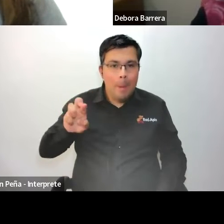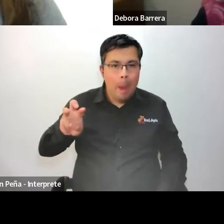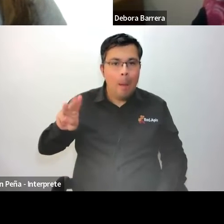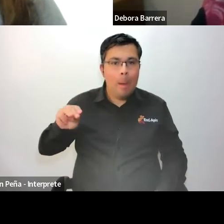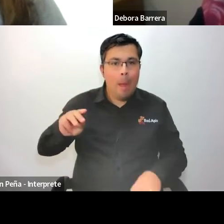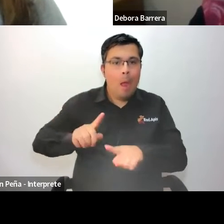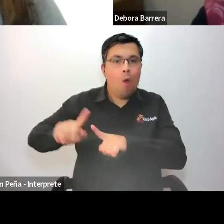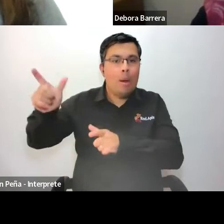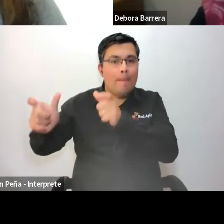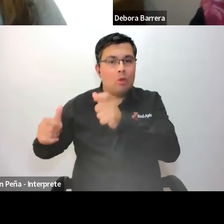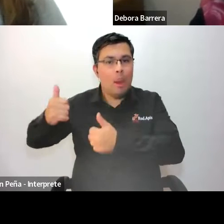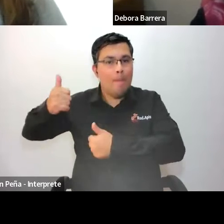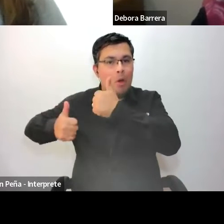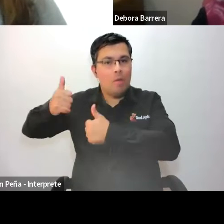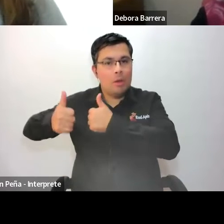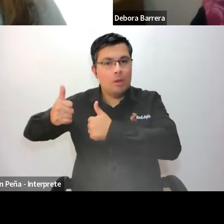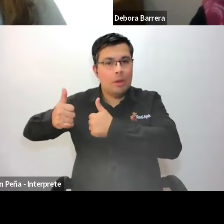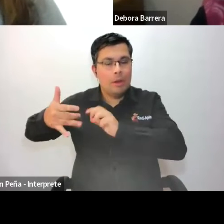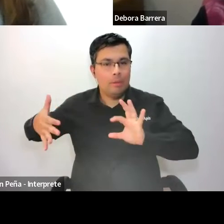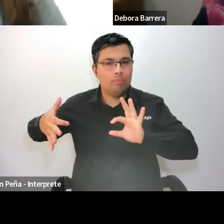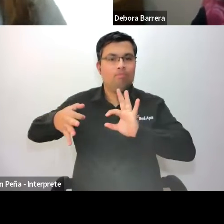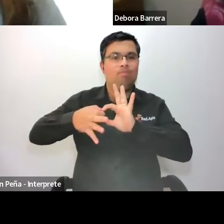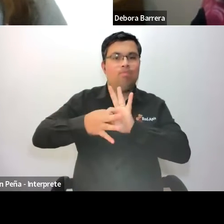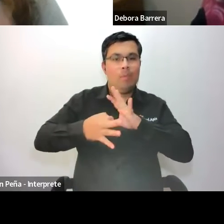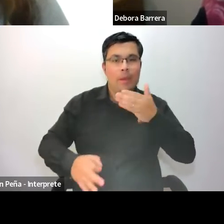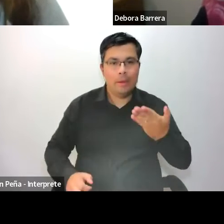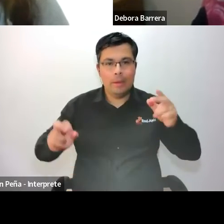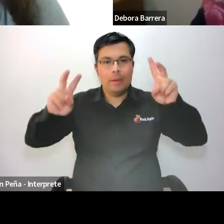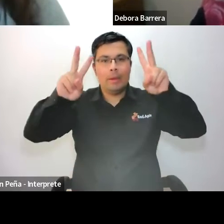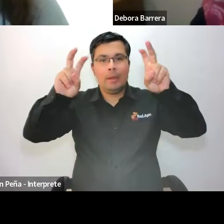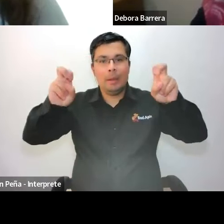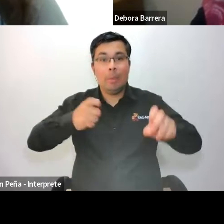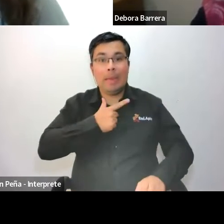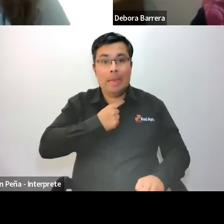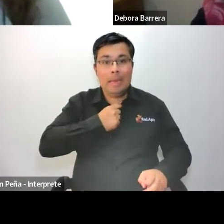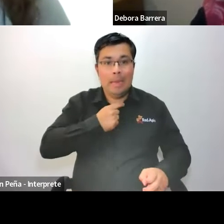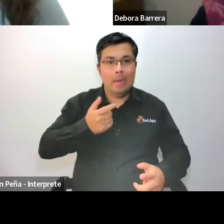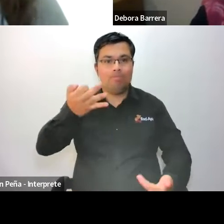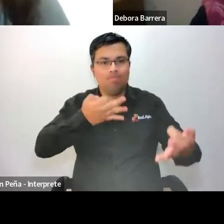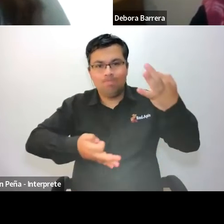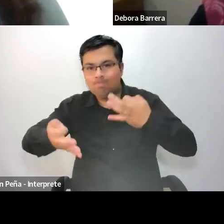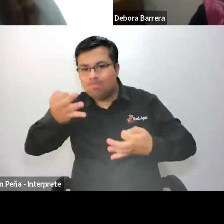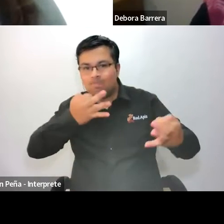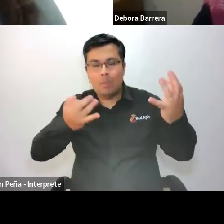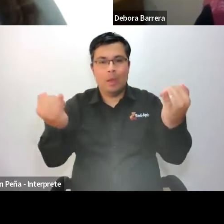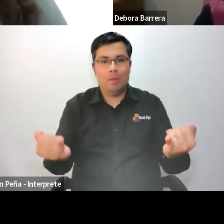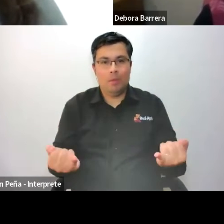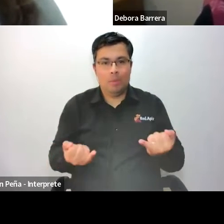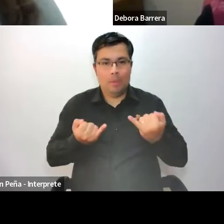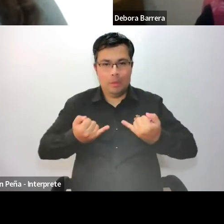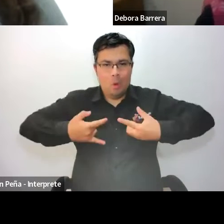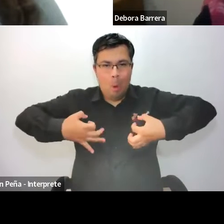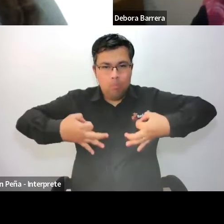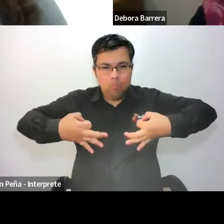este ámbito, que están ávidos también de contar con información de primera mano.